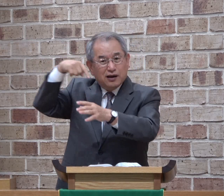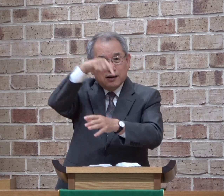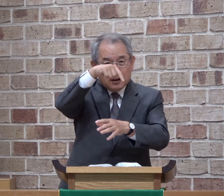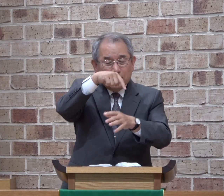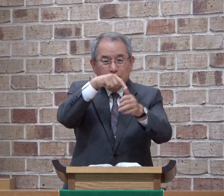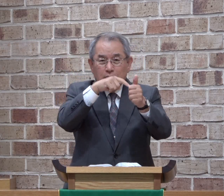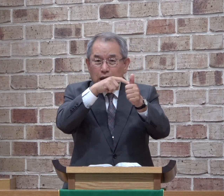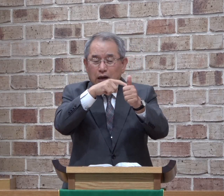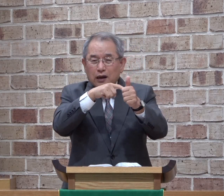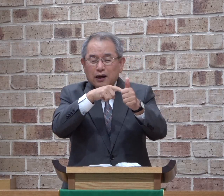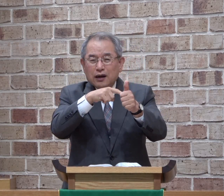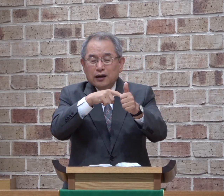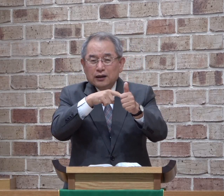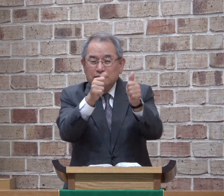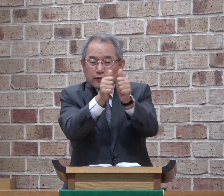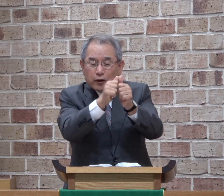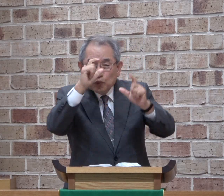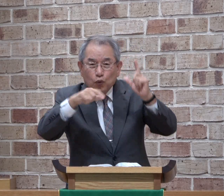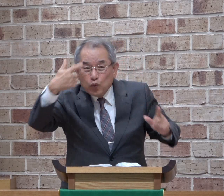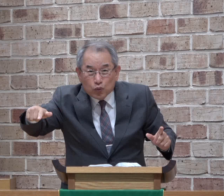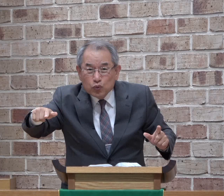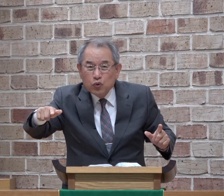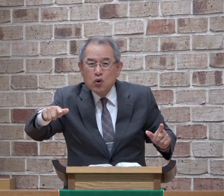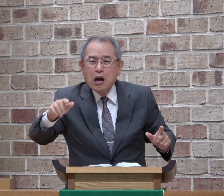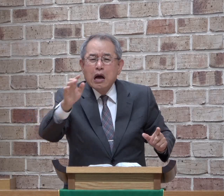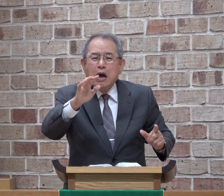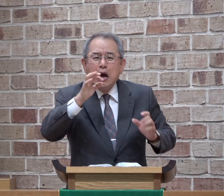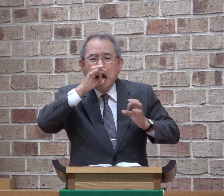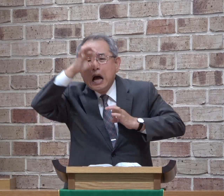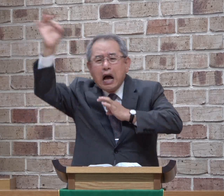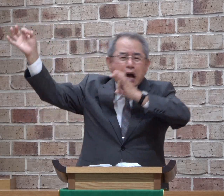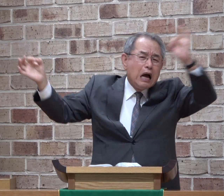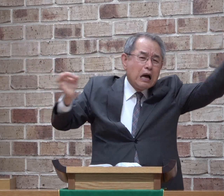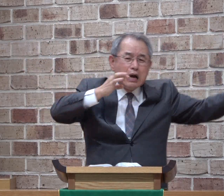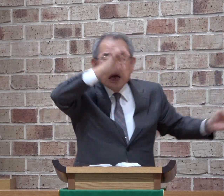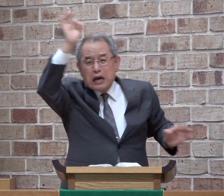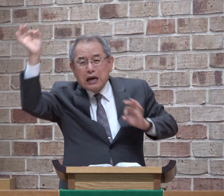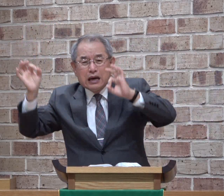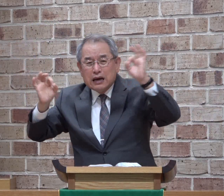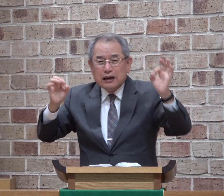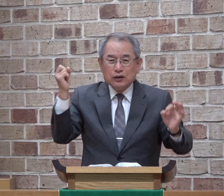군대 귀신이 들어갔던 남자의 성경 속에 나왔던 남자의 모습, 괴성을 지르고